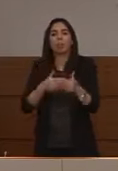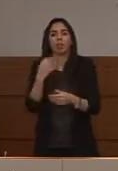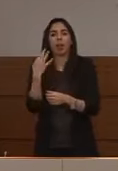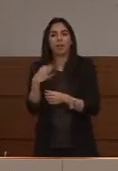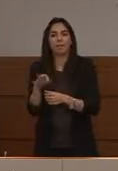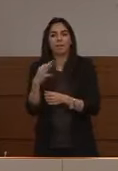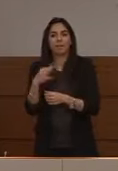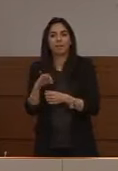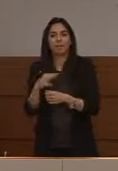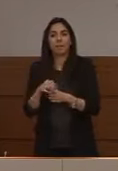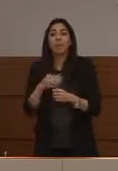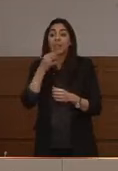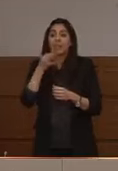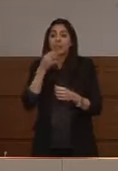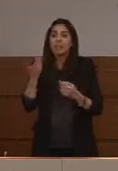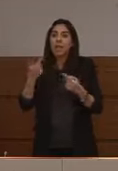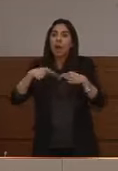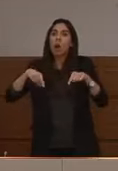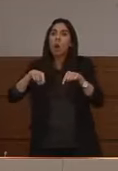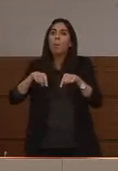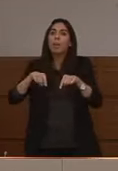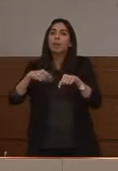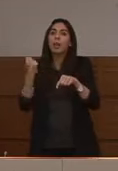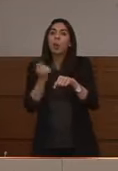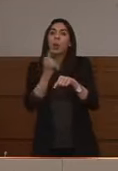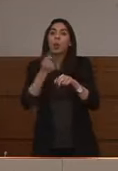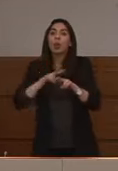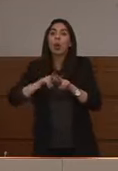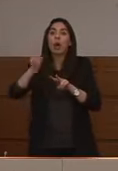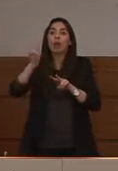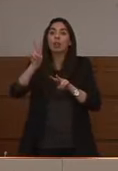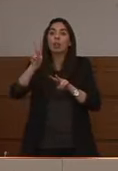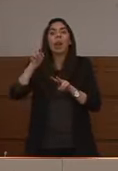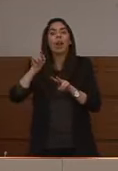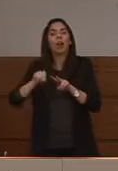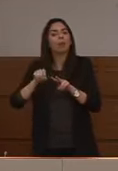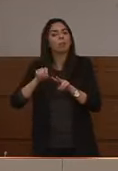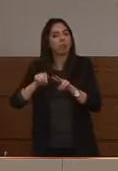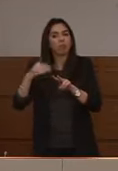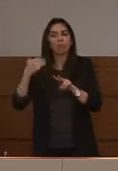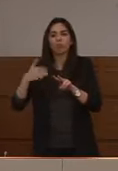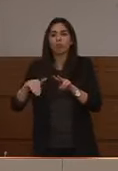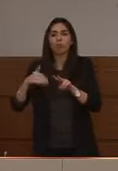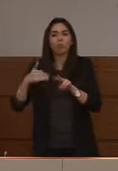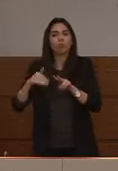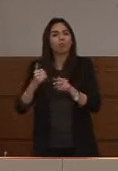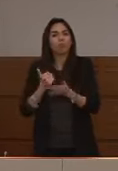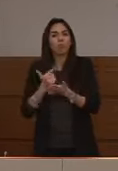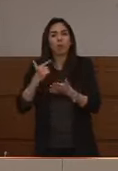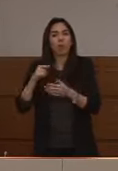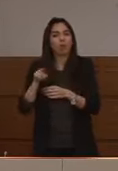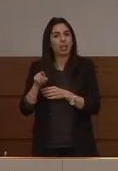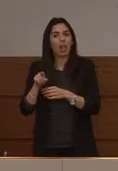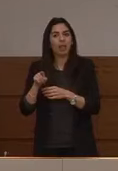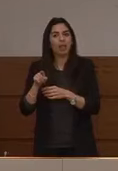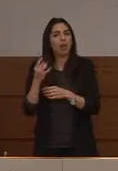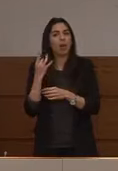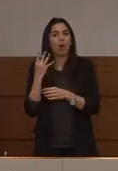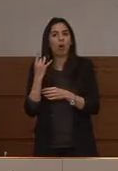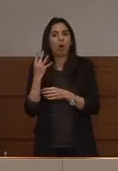comitato unico nazionale è un elemento di forza e non come